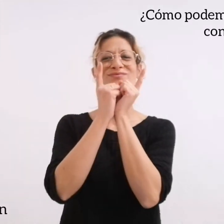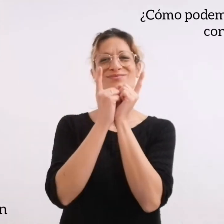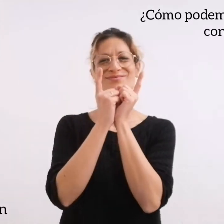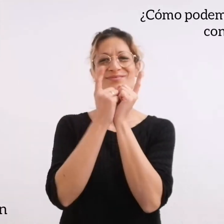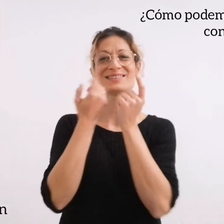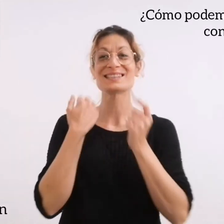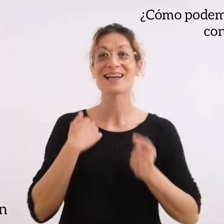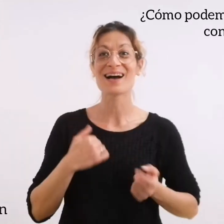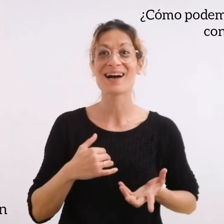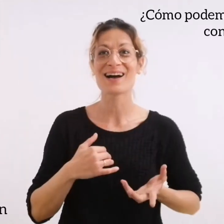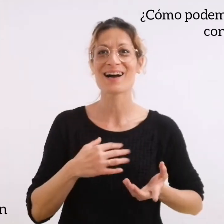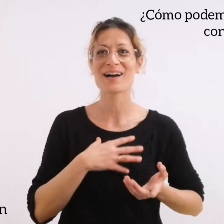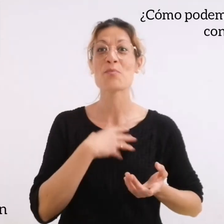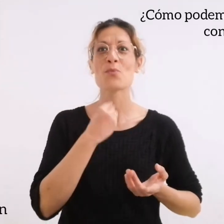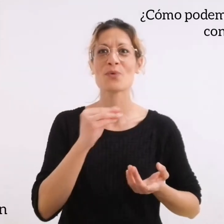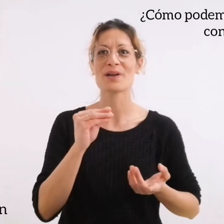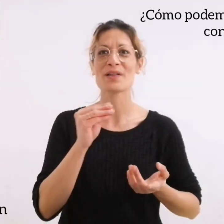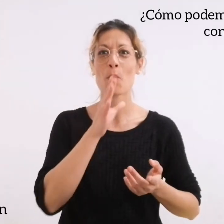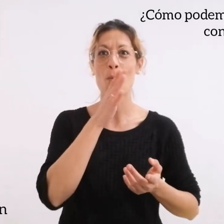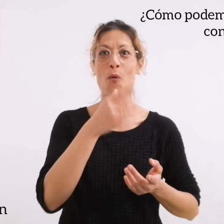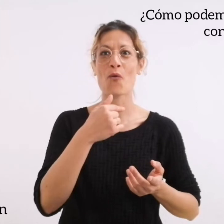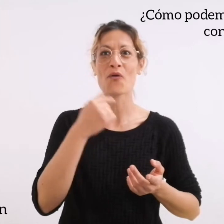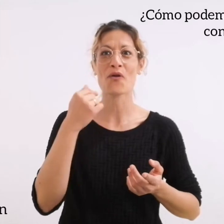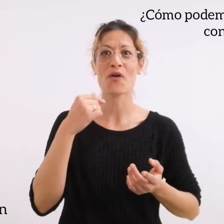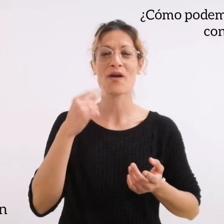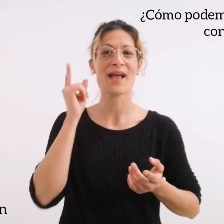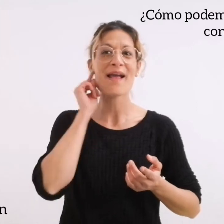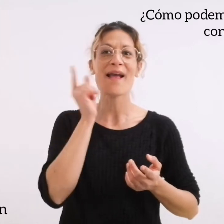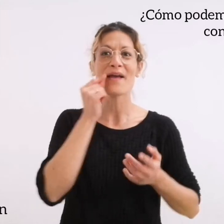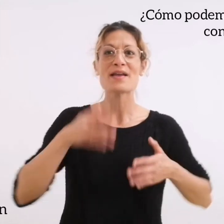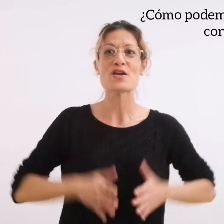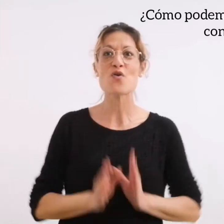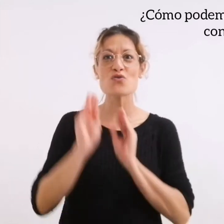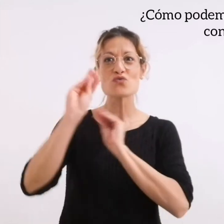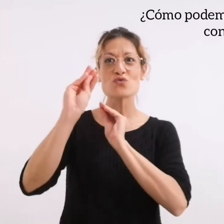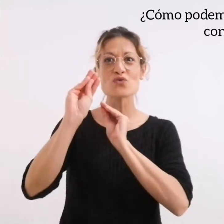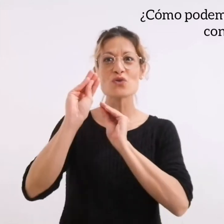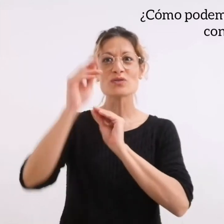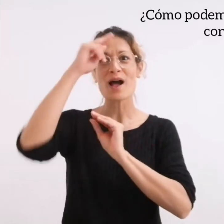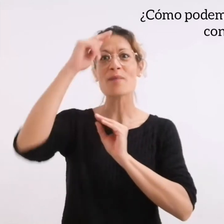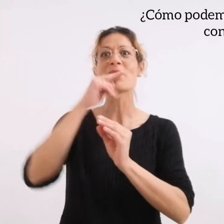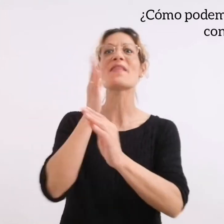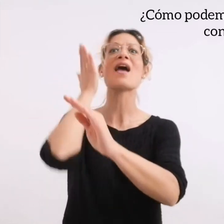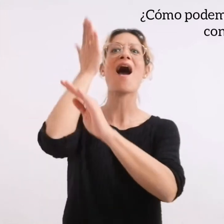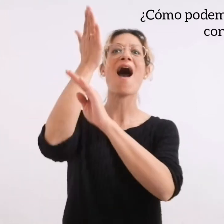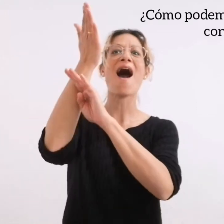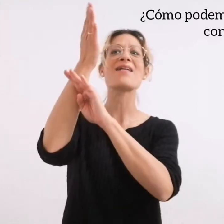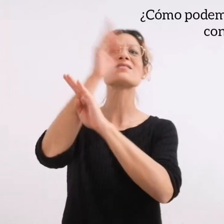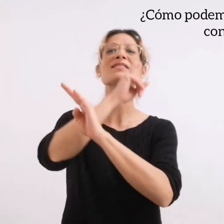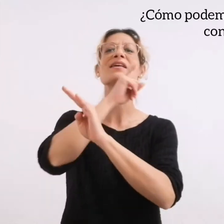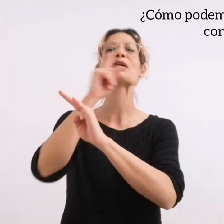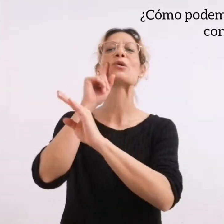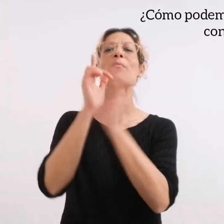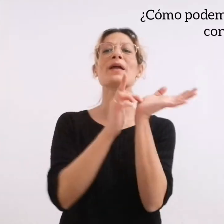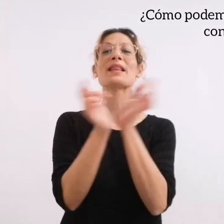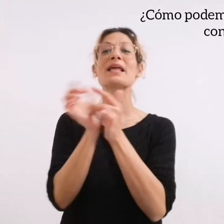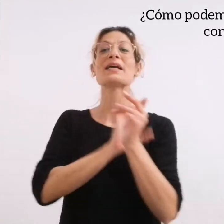sabiendo que somos hijos suyos. Vamos al Padre y podemos orar en el nombre de Jesucristo, sabiendo que Él nos va